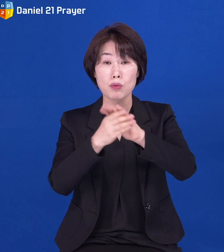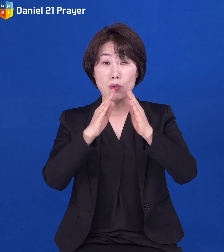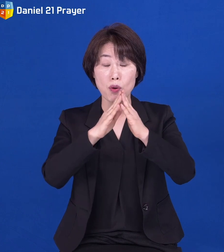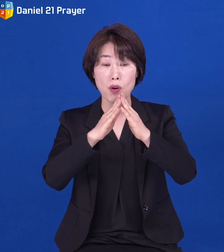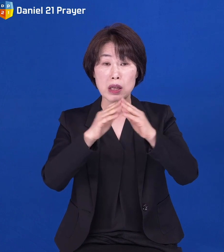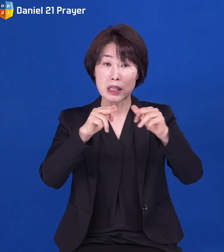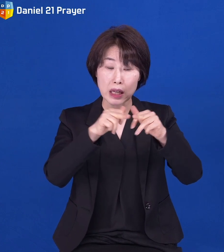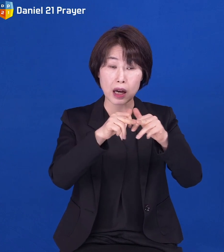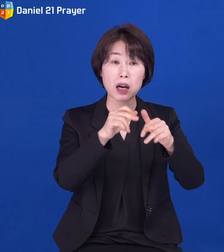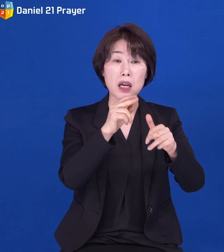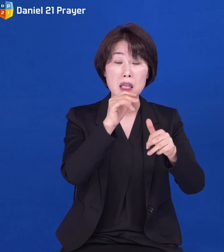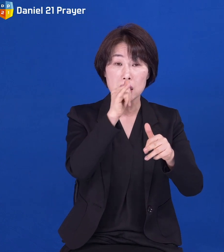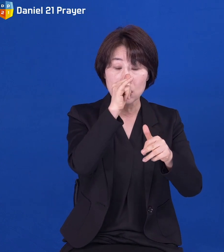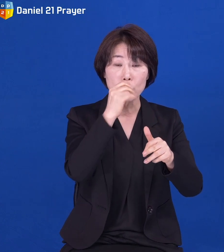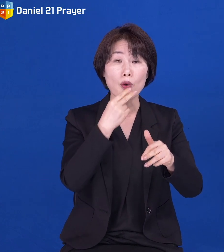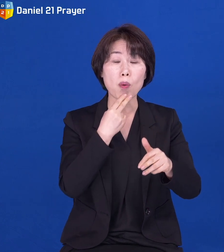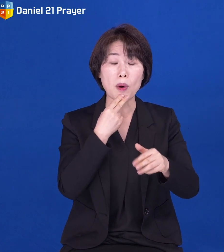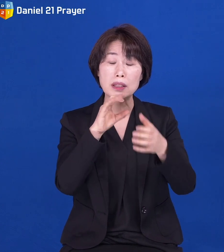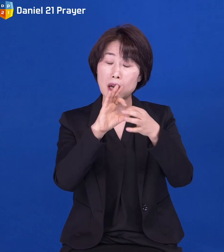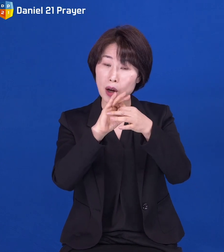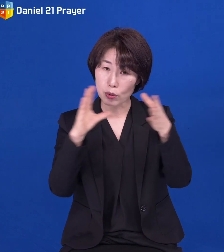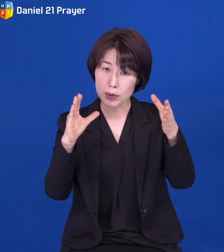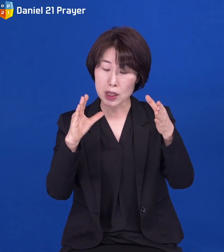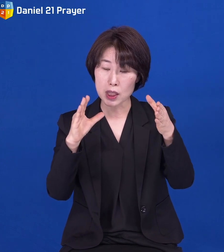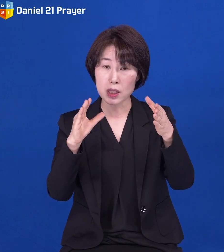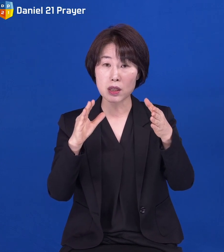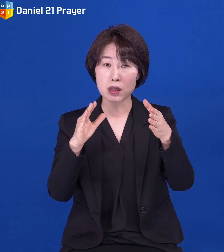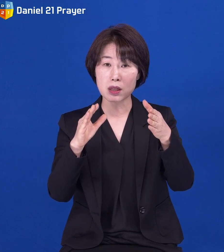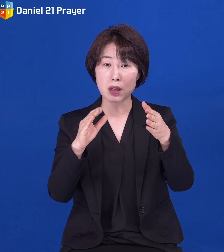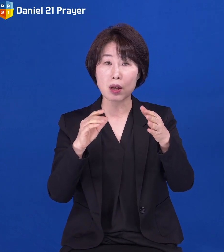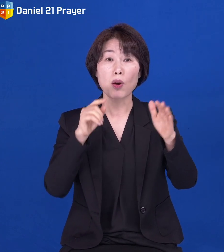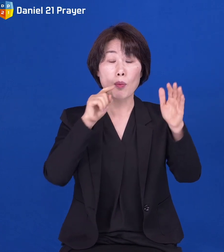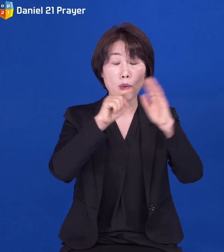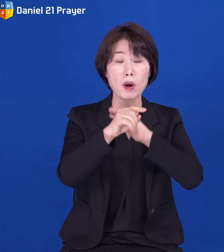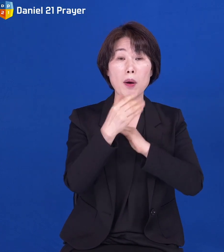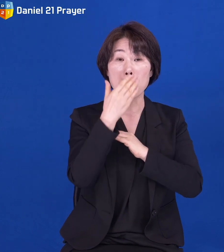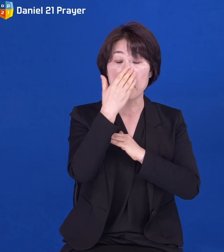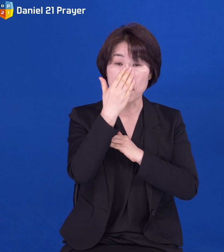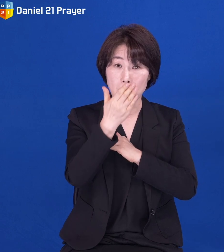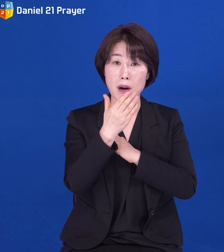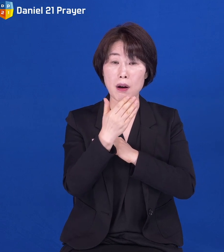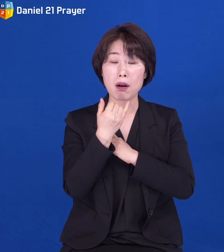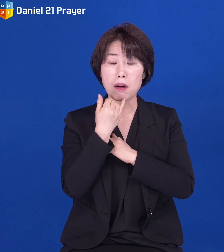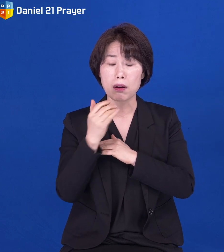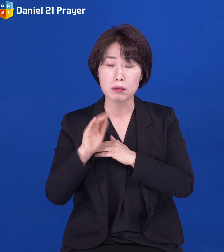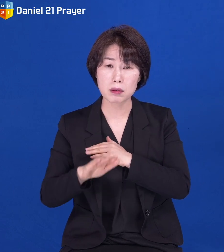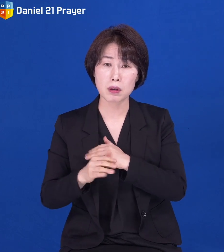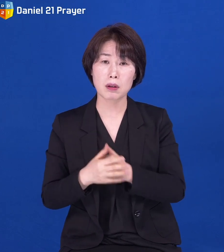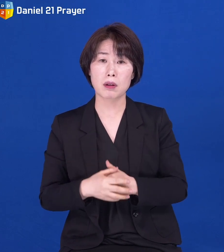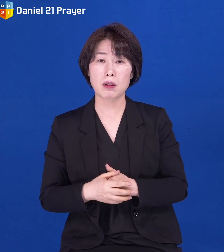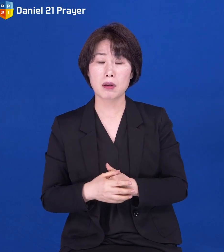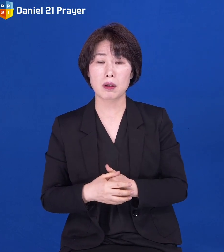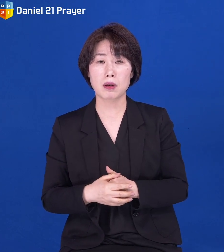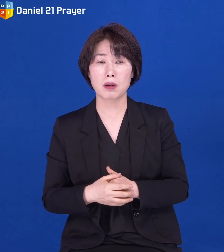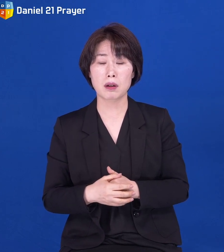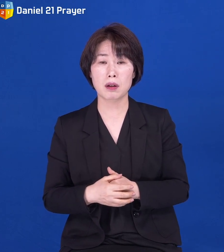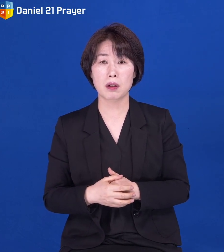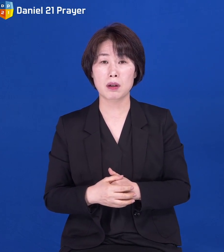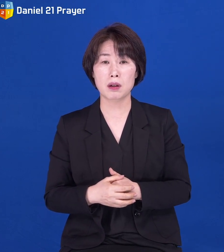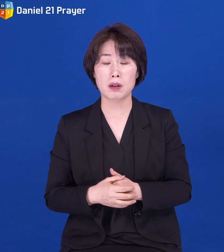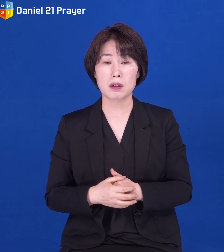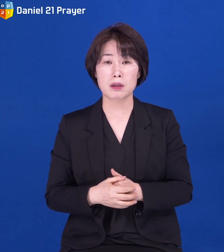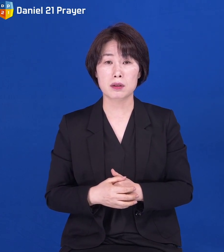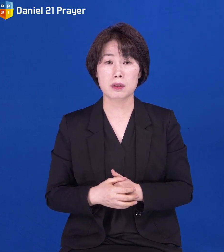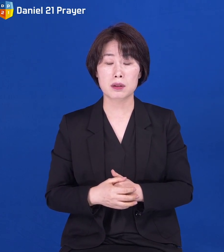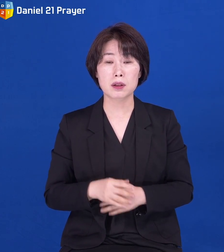초등학교도 마찬가지고 아이들 장애 아이랑 섞여서 공부할 수 있는 게 합법적인 건데 선생님들, 그러니까 어쨌든 사립이니까